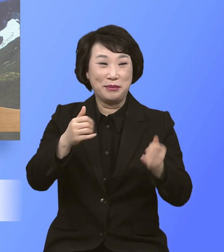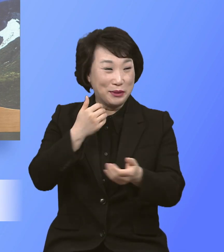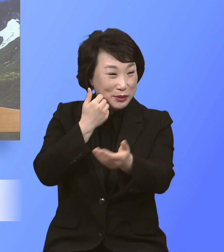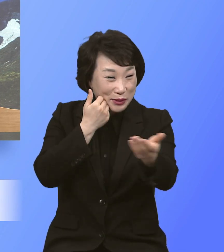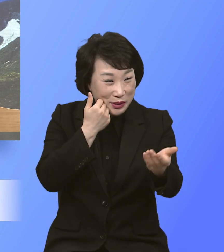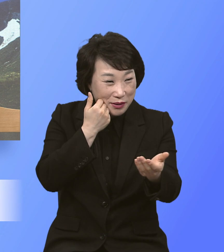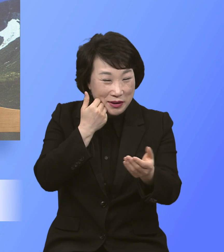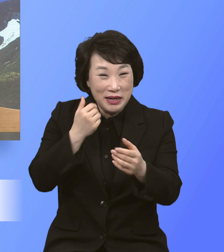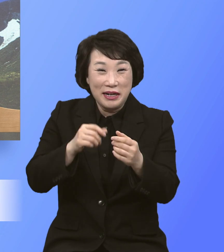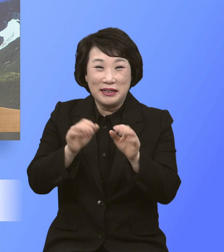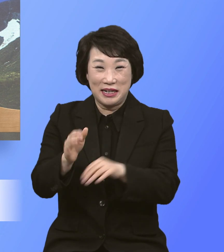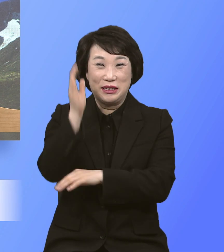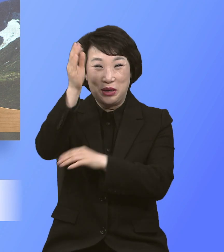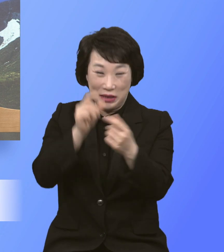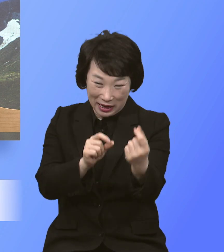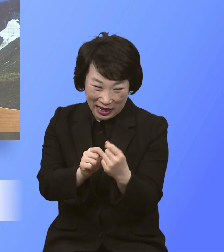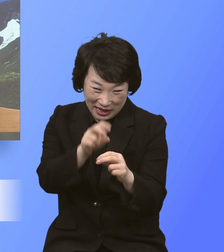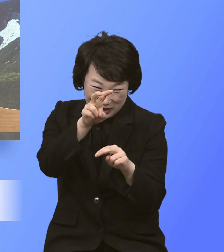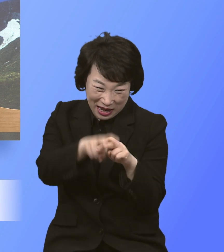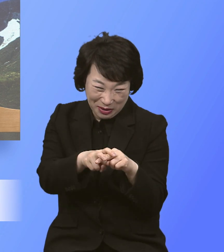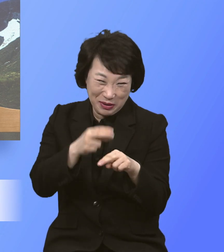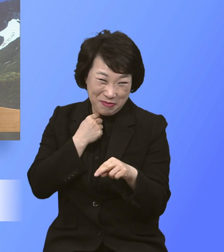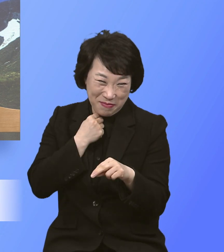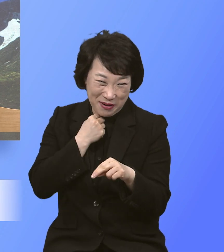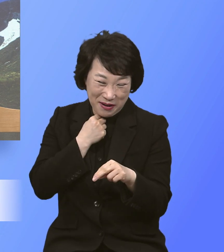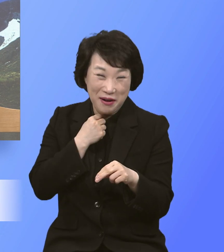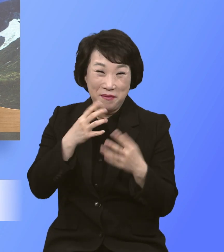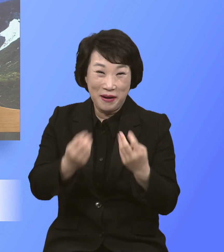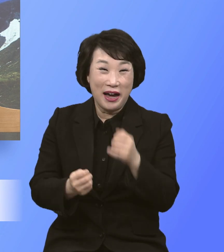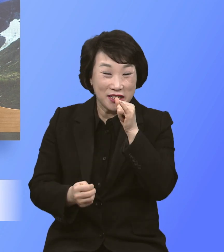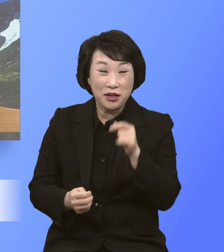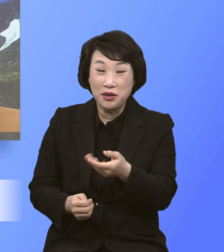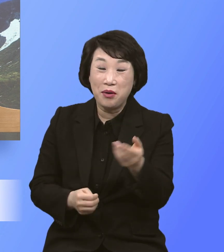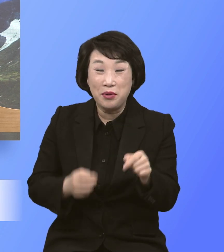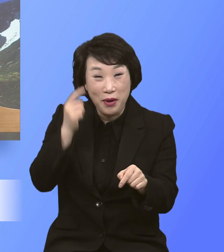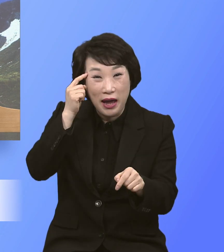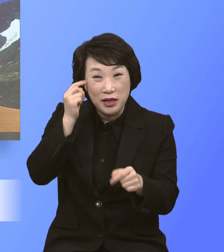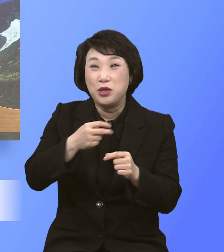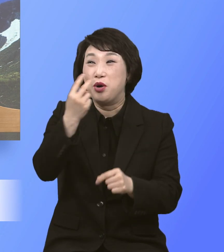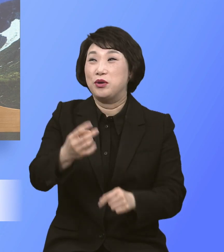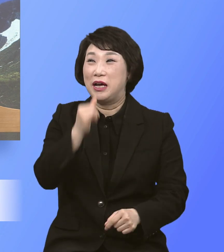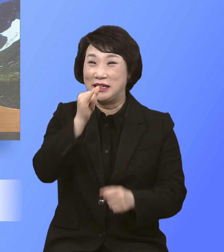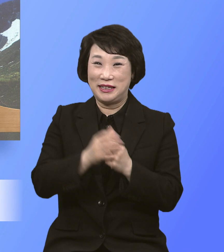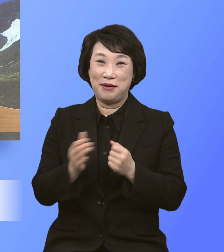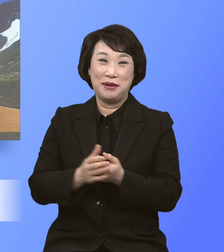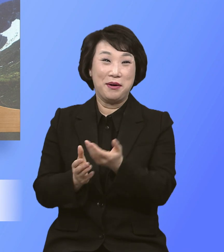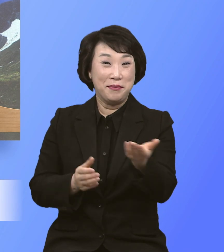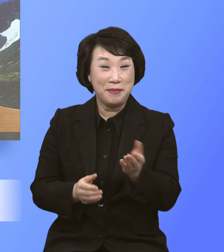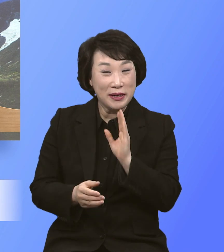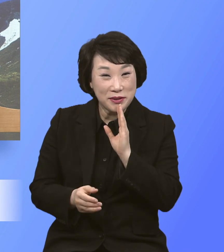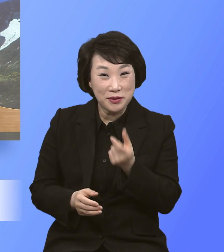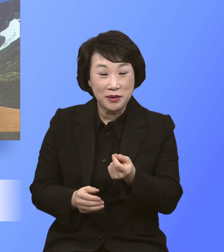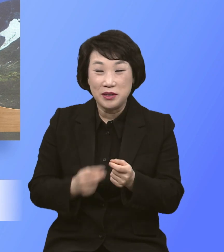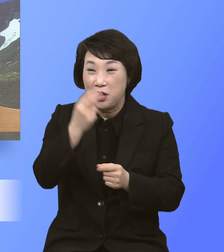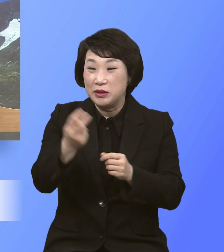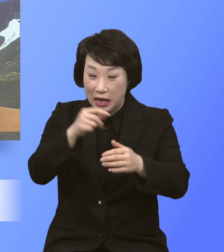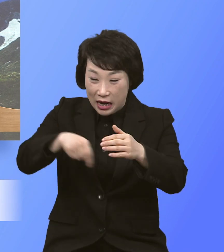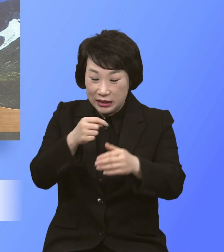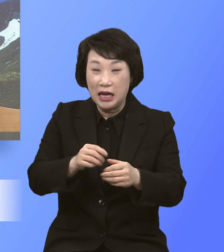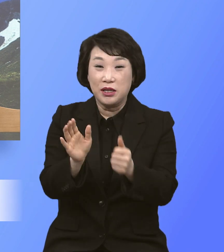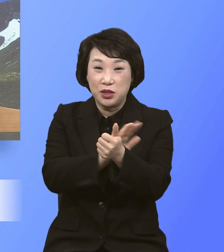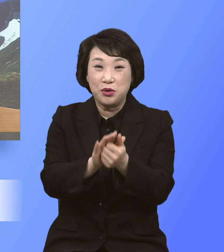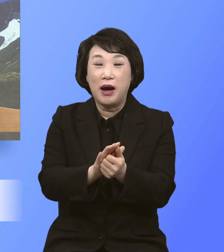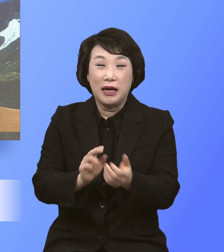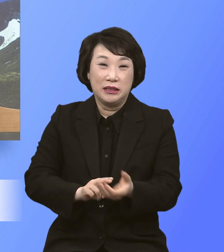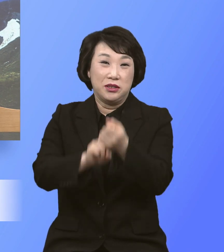사람들이 앞자리 다투는 이유가 뭐냐? 영생이 있기 때문이에요. 영생 속에는 치유와 이적과